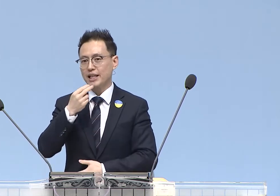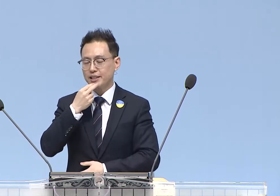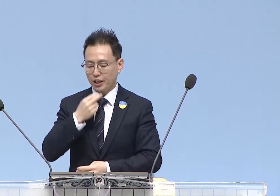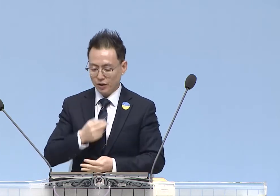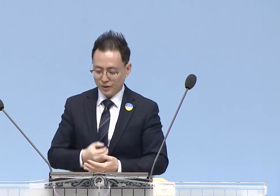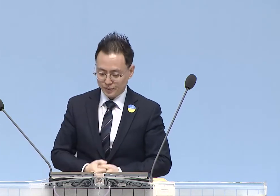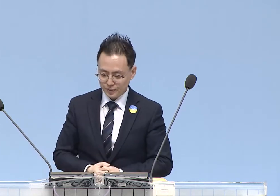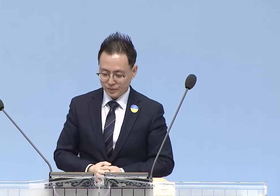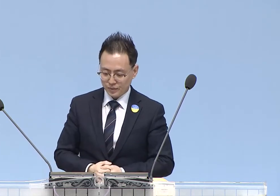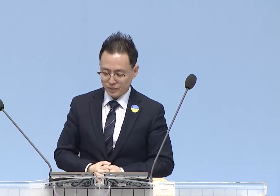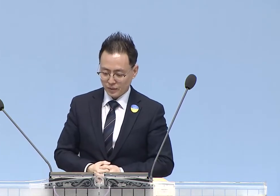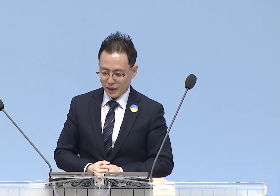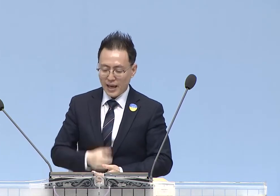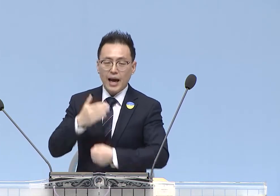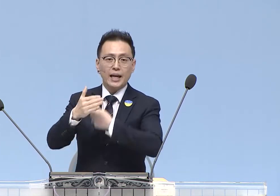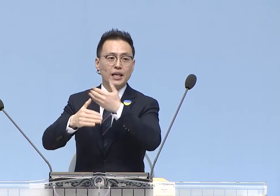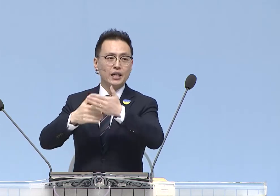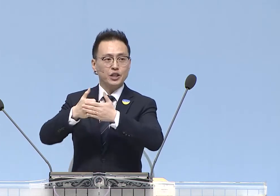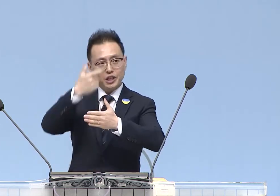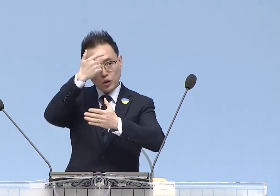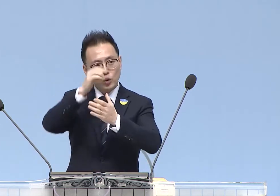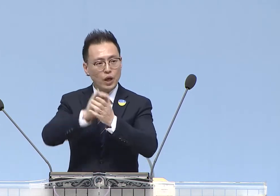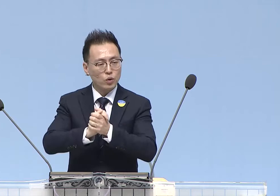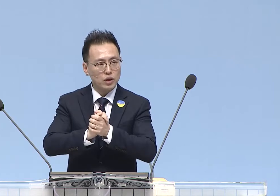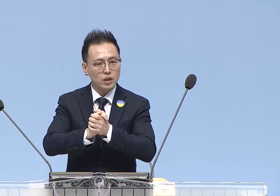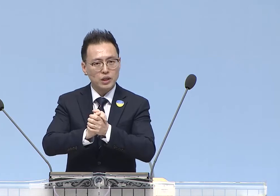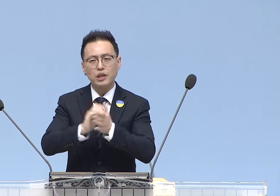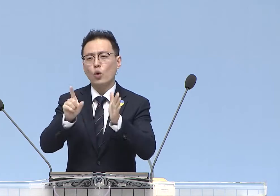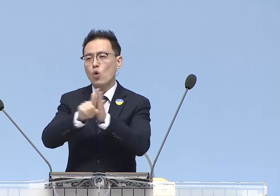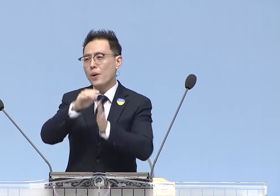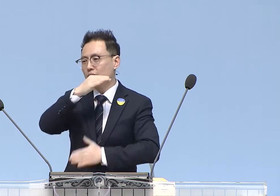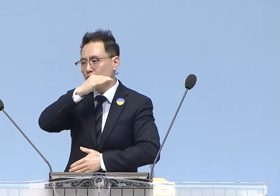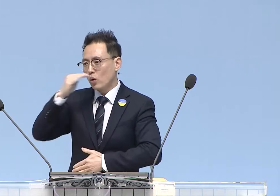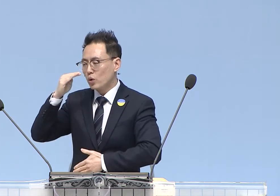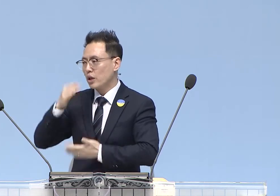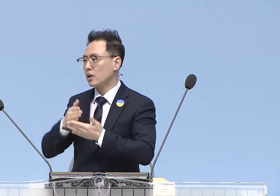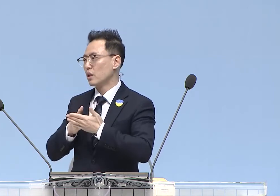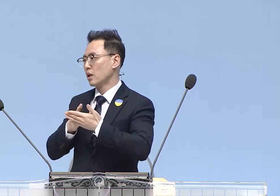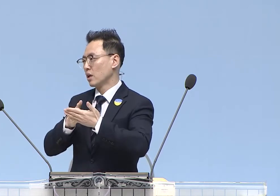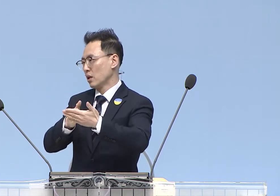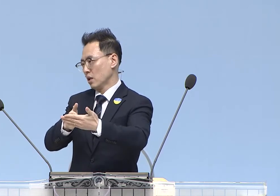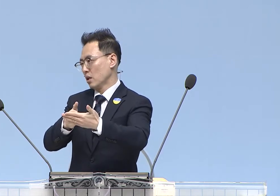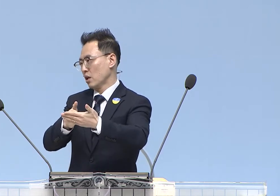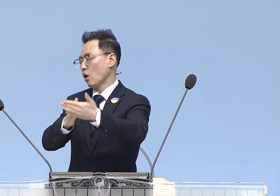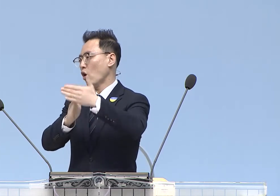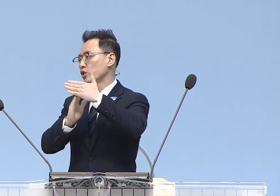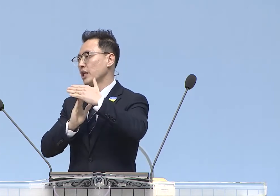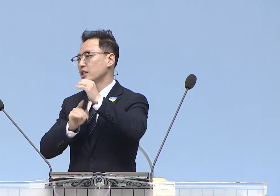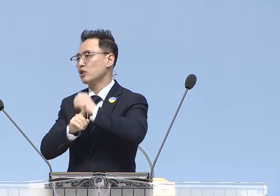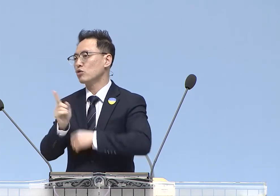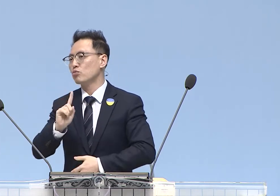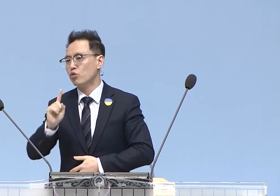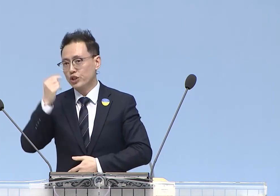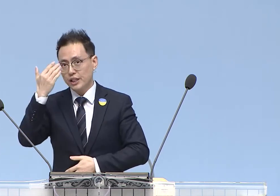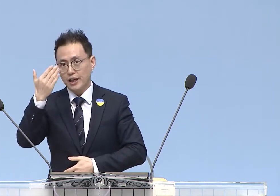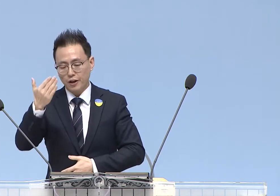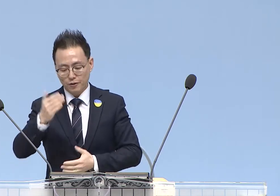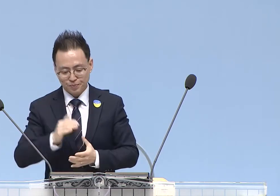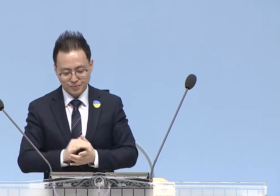않으세요. 하나님께서 이 기도 내용을, 이 올바른 내용을 거절하신 이유는 무엇일까요?